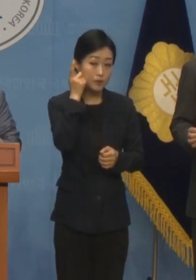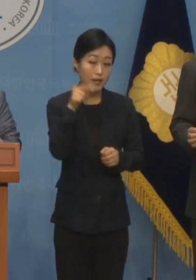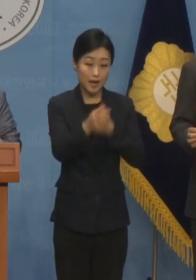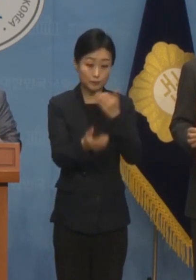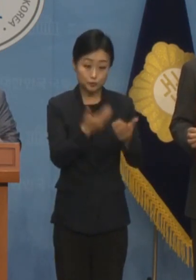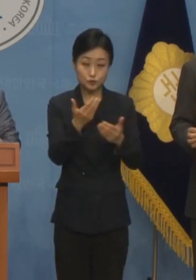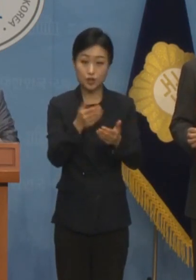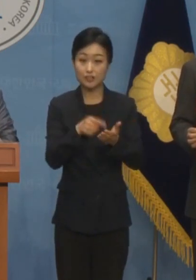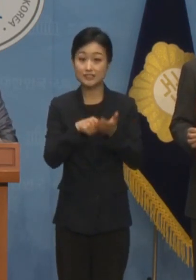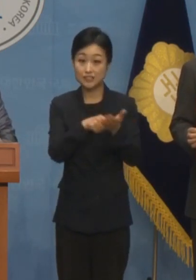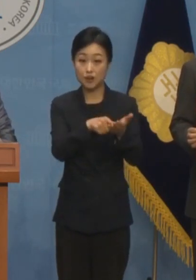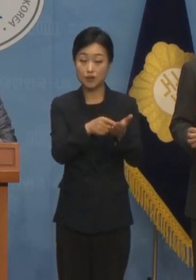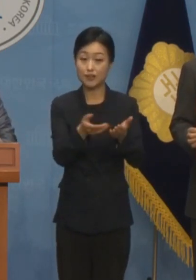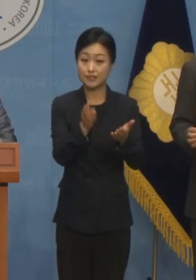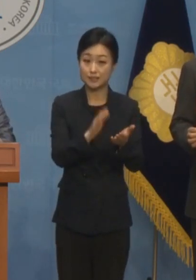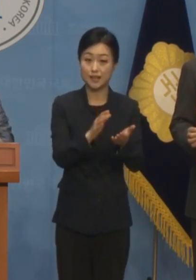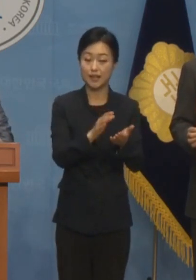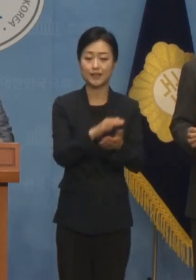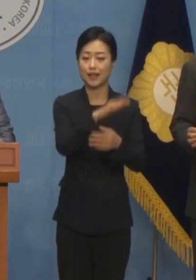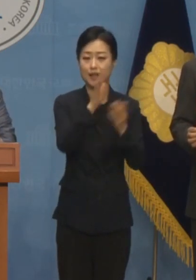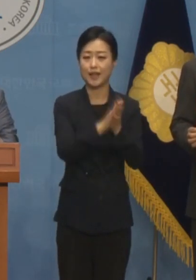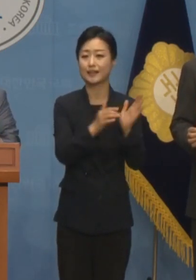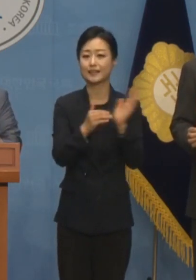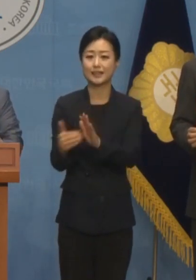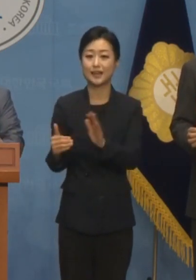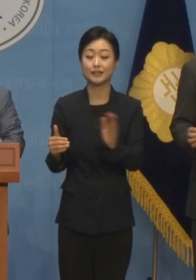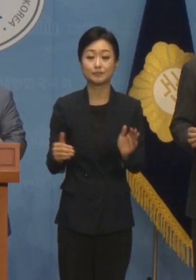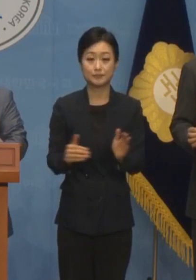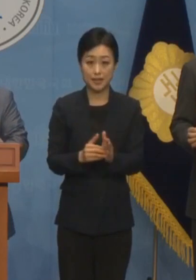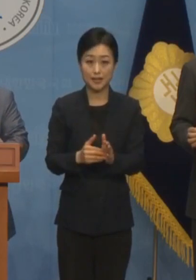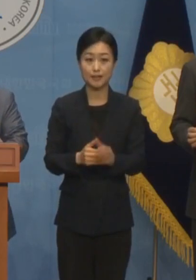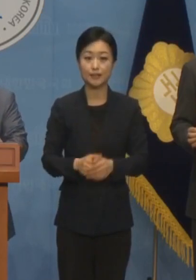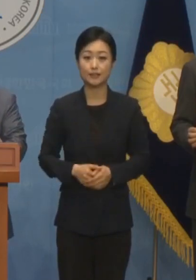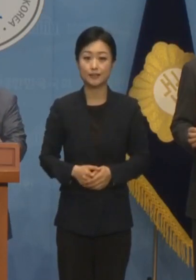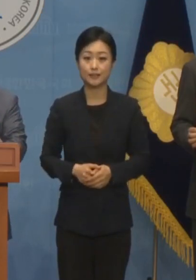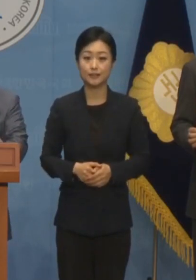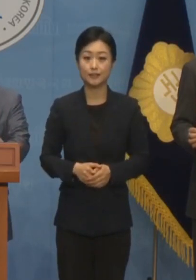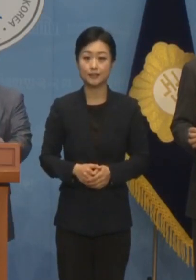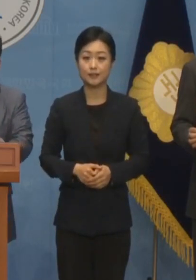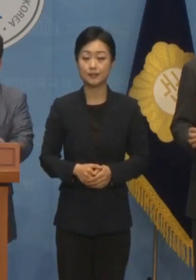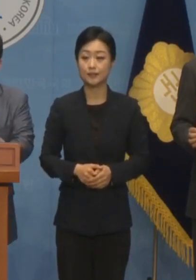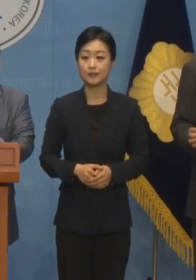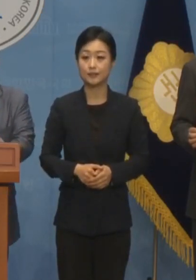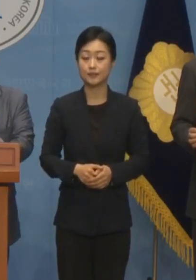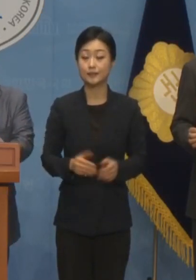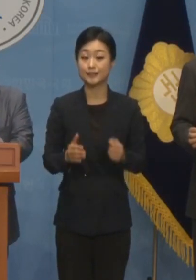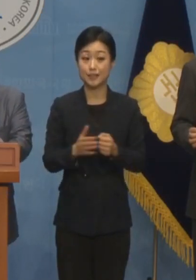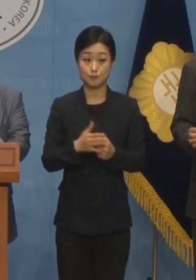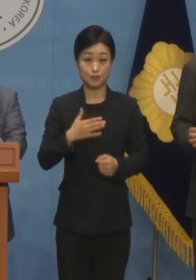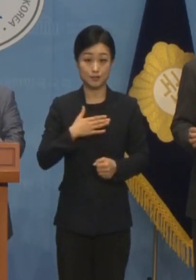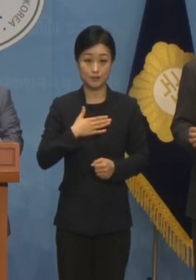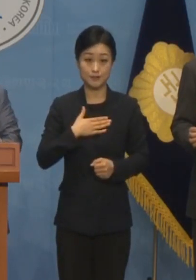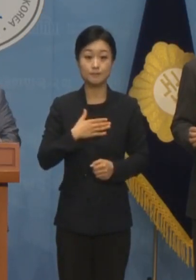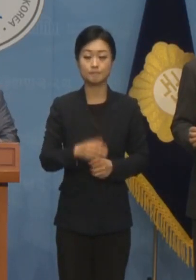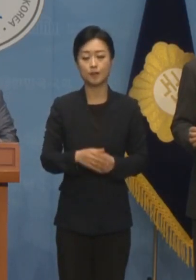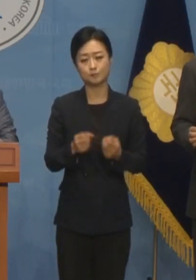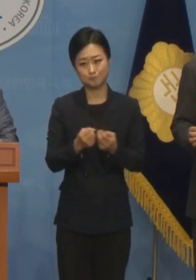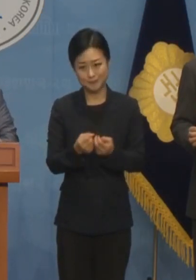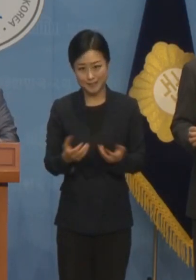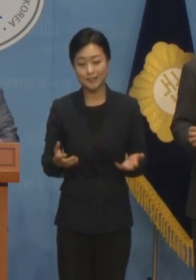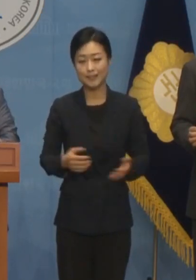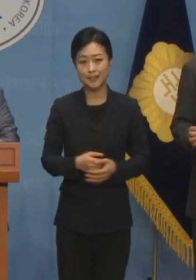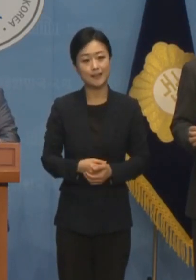3번이나 신청했는데 정치검찰이 다 기각한 것만 봐도 완전한 성역입니다. 그래서 저희들이 어쩔 수